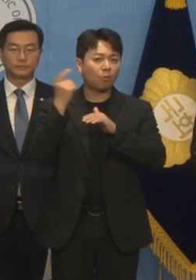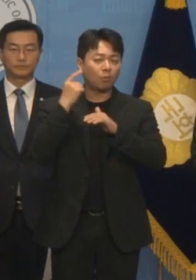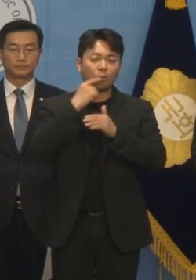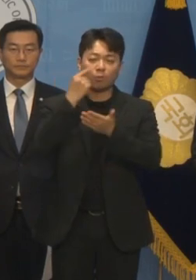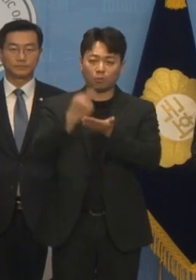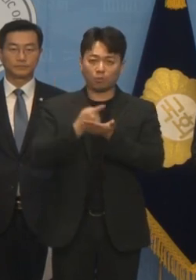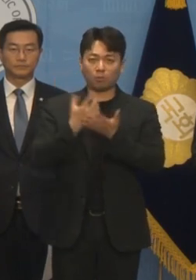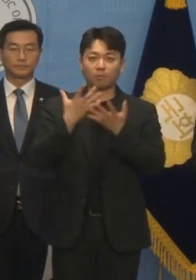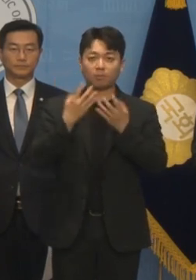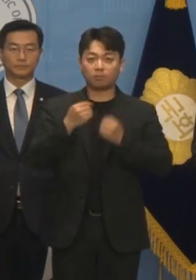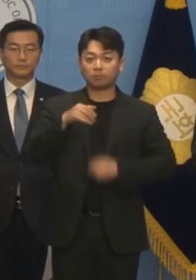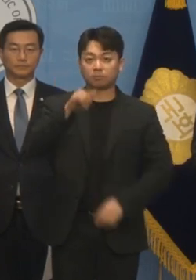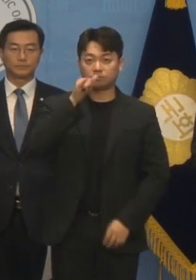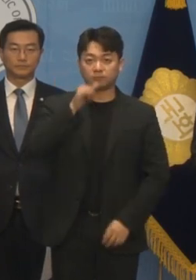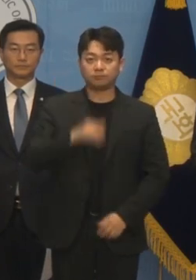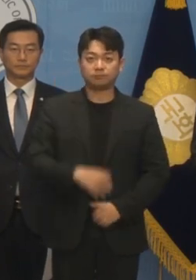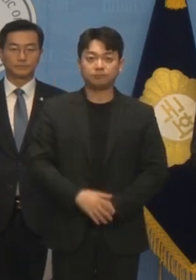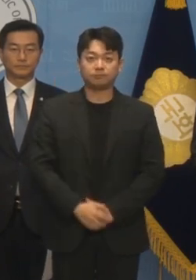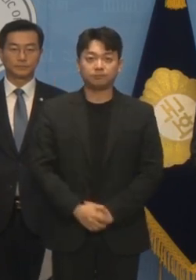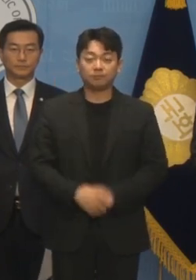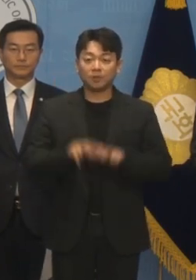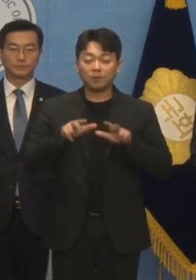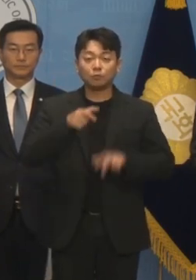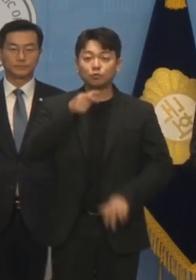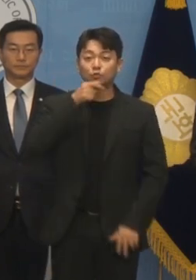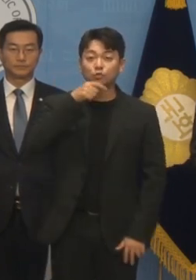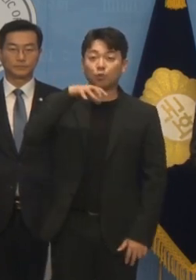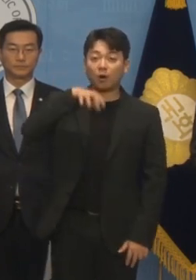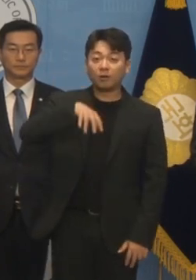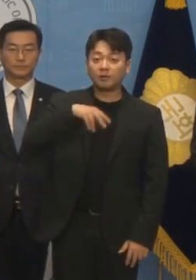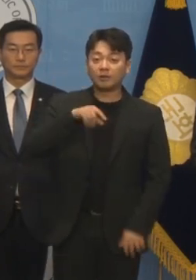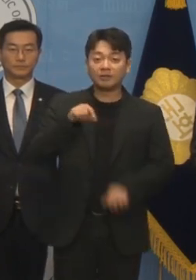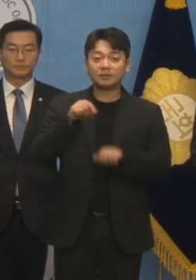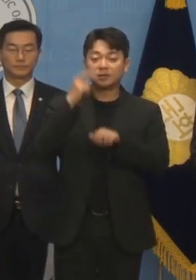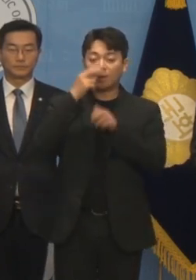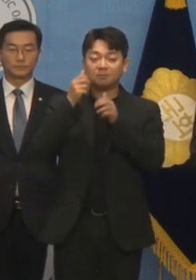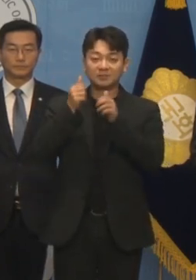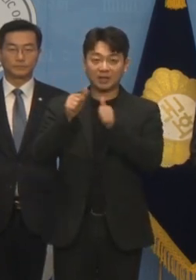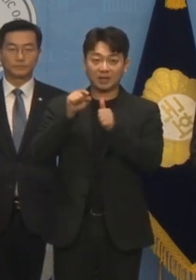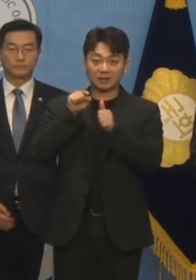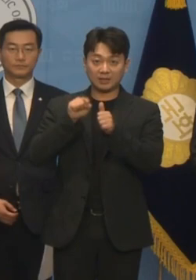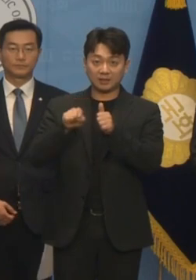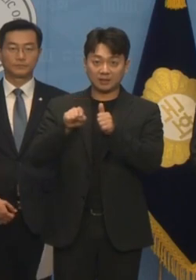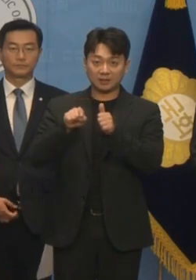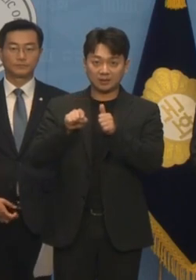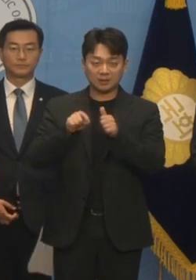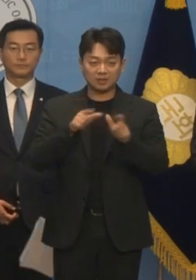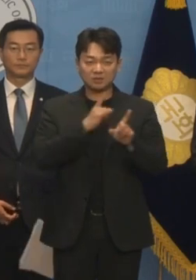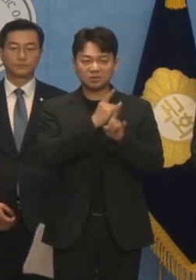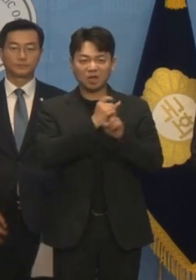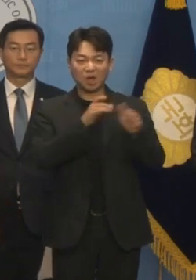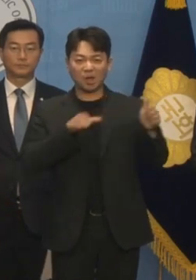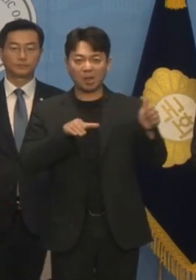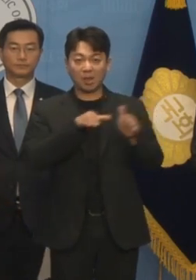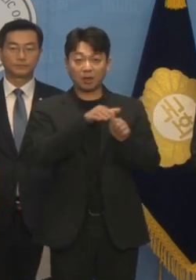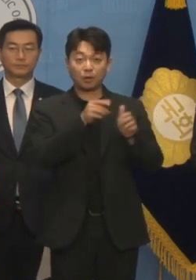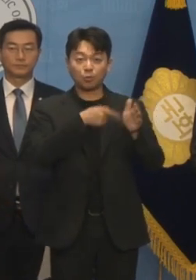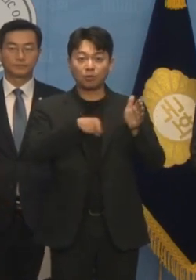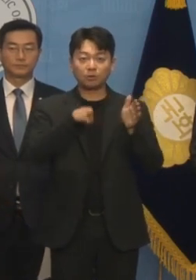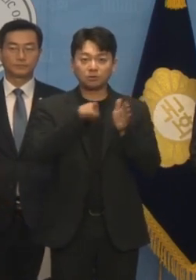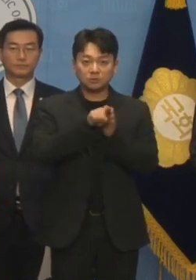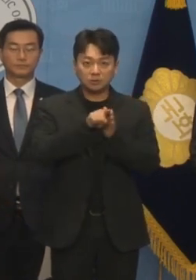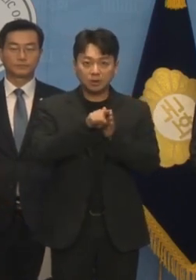그래서 수원 지금이 지금 정적 제거를 위해서 마구잡이 차를 하고 있는가